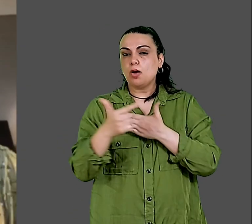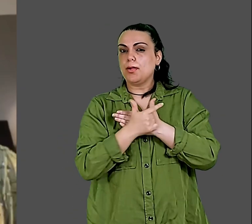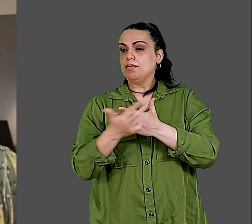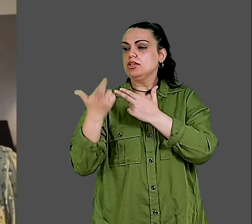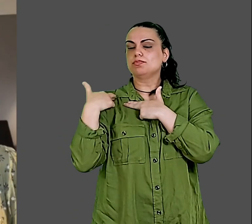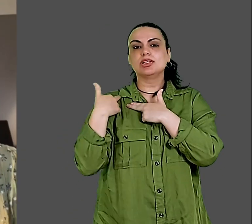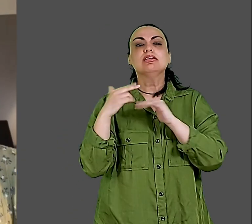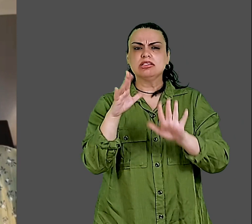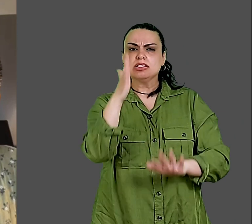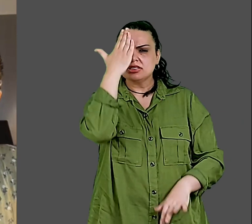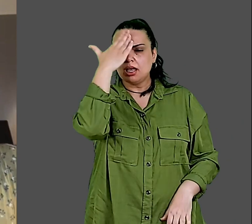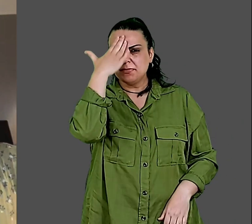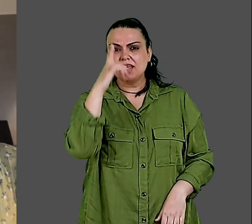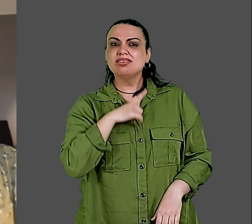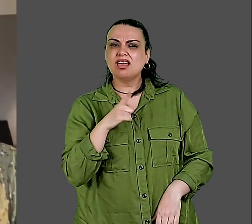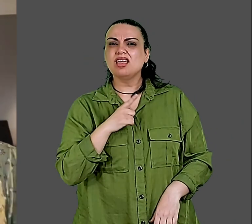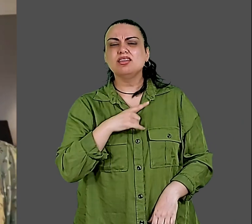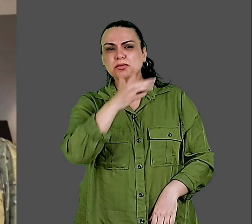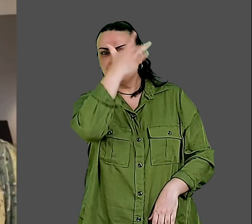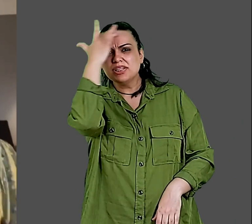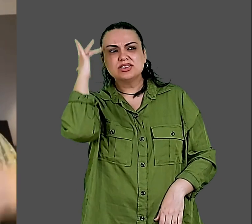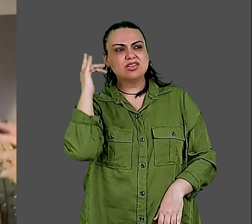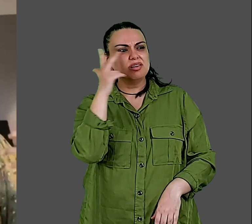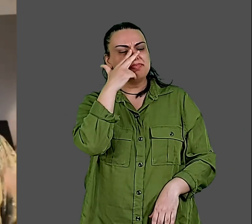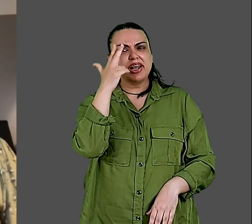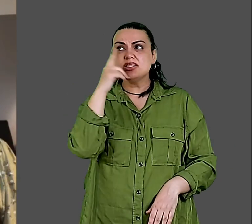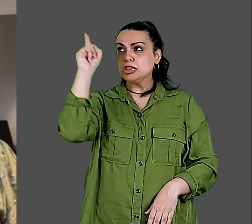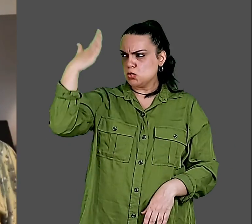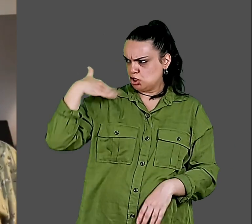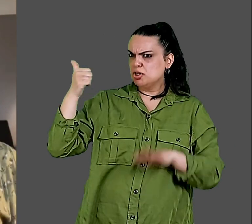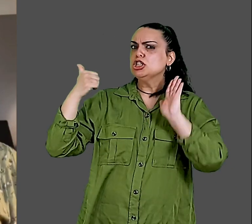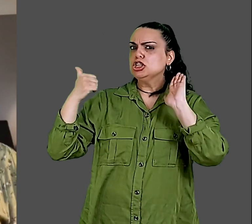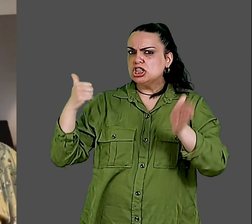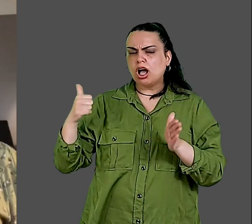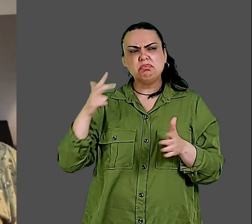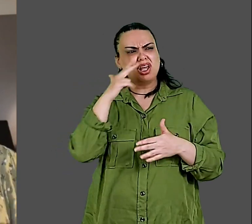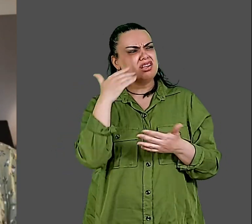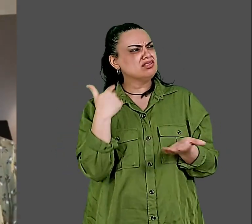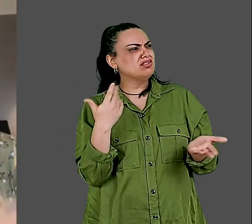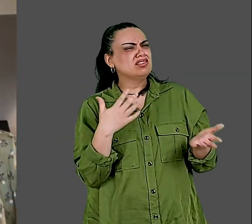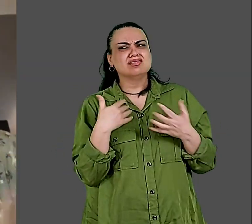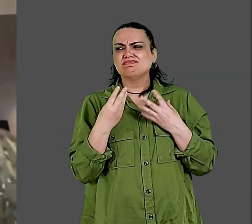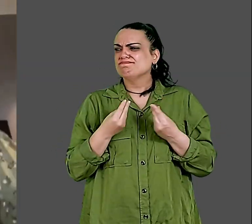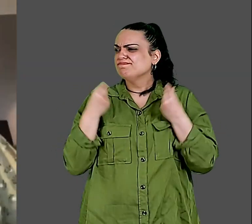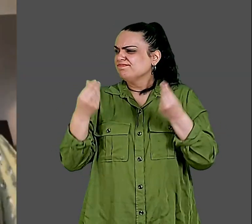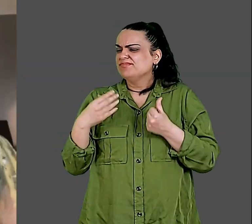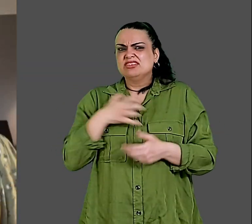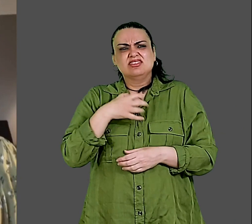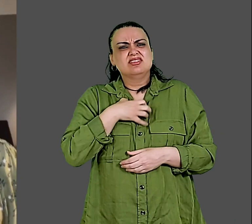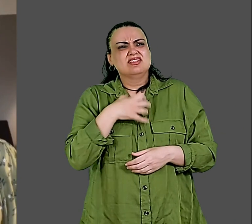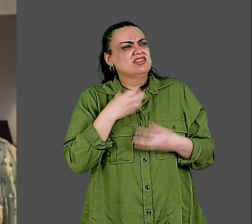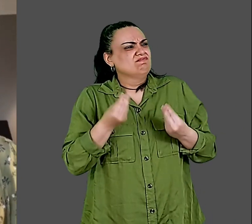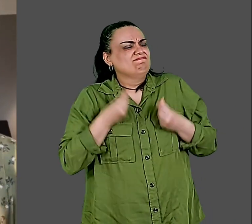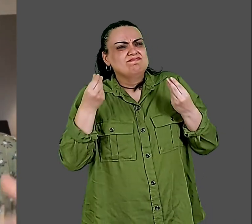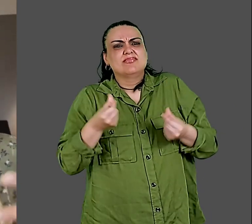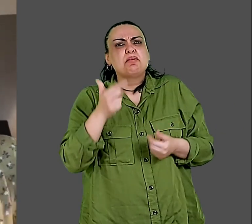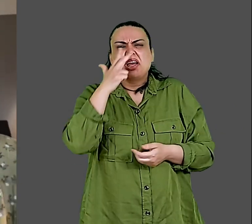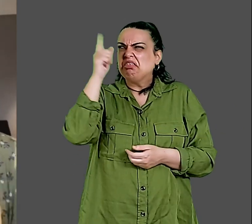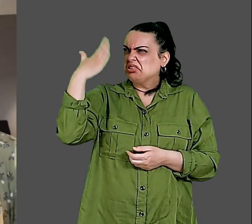dentro da missão. Você sabia que tem gente que se sente perdida dentro do chamado e acha até que não é chamado por